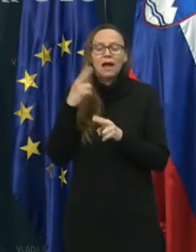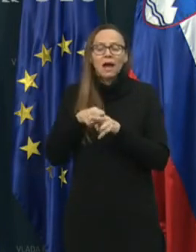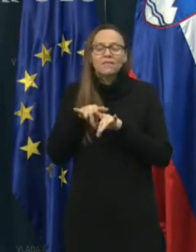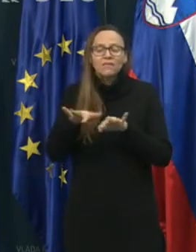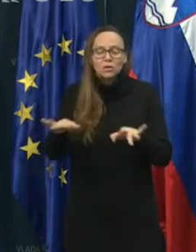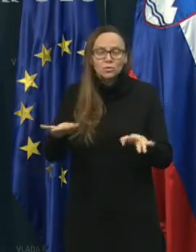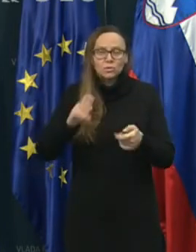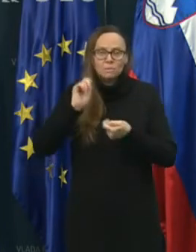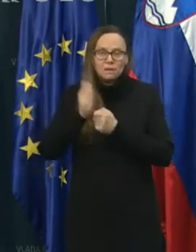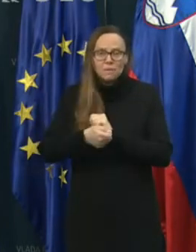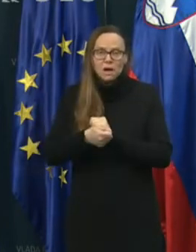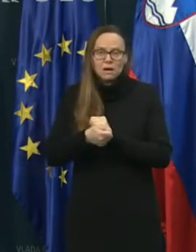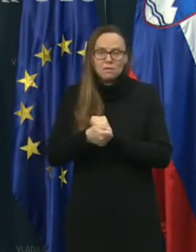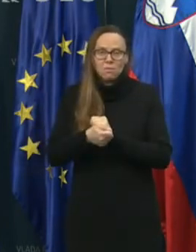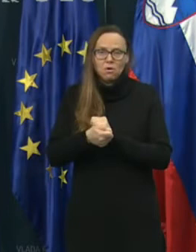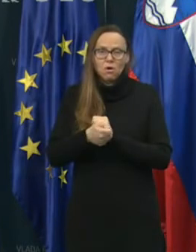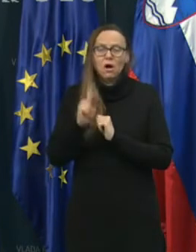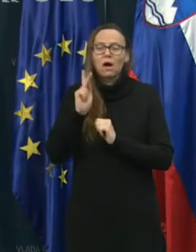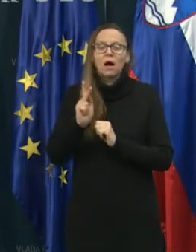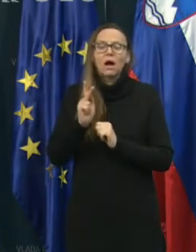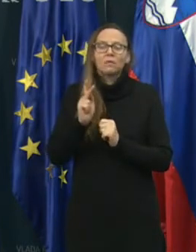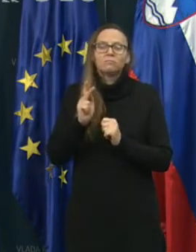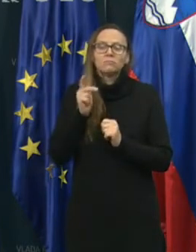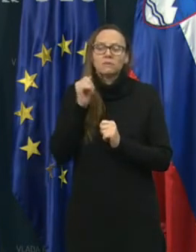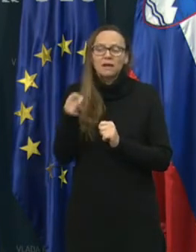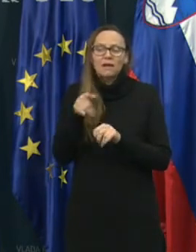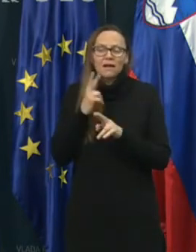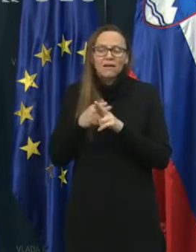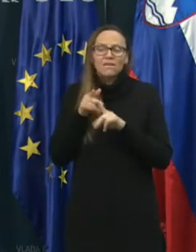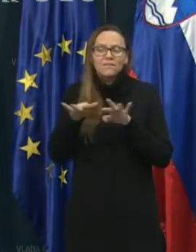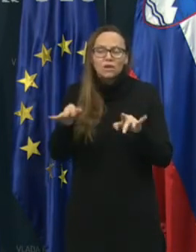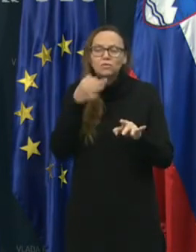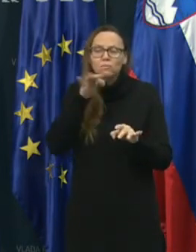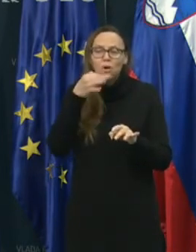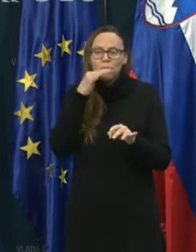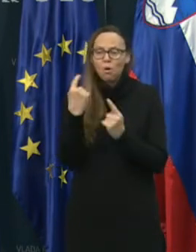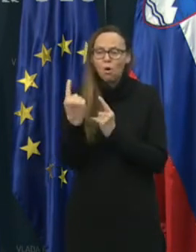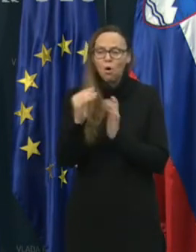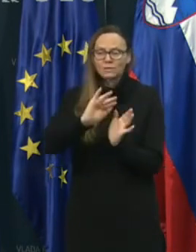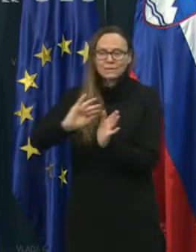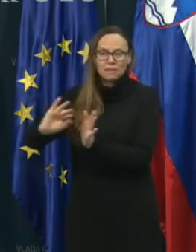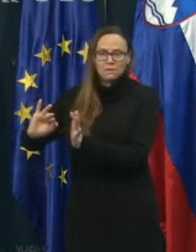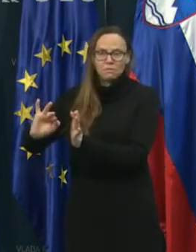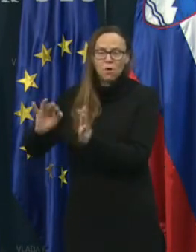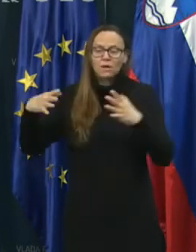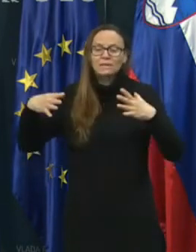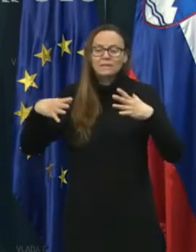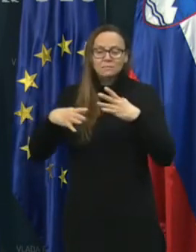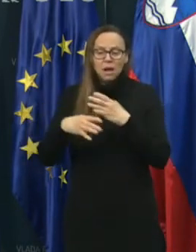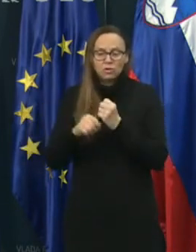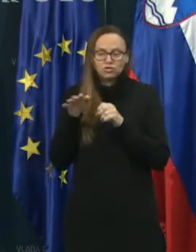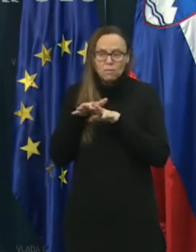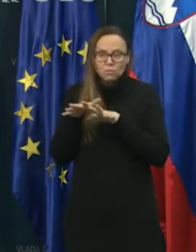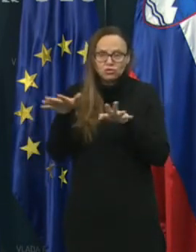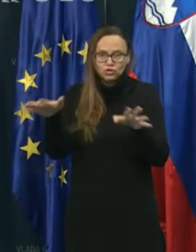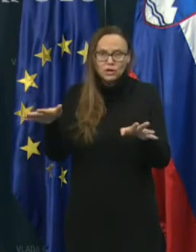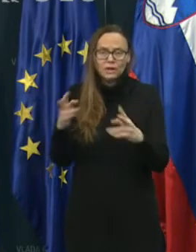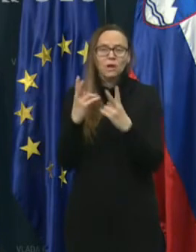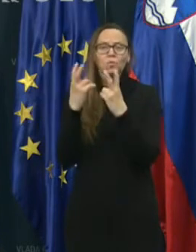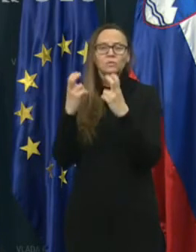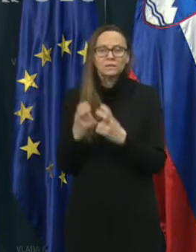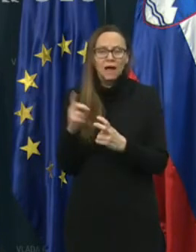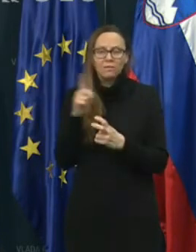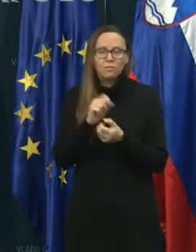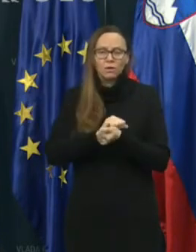premagamo. Ga vse bolj osamimo, zmanjšamo njegovo širjenje, ga zaustavimo